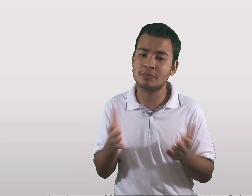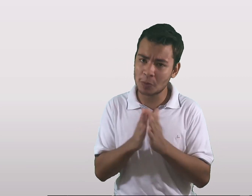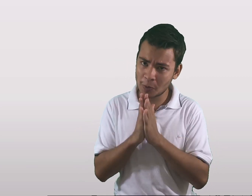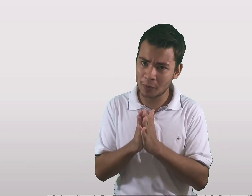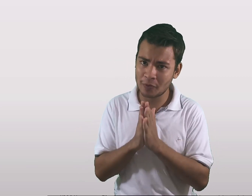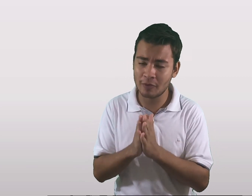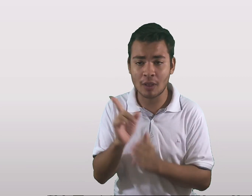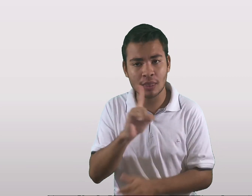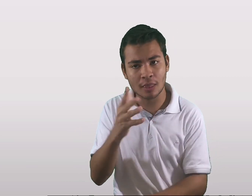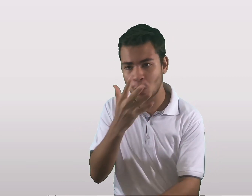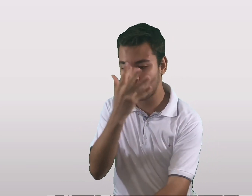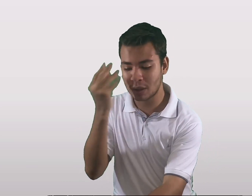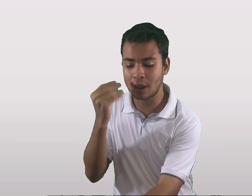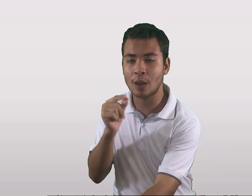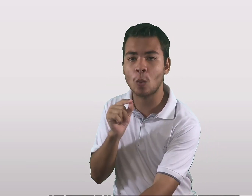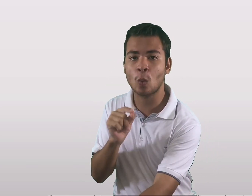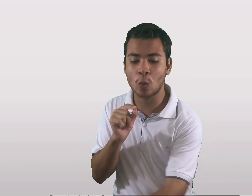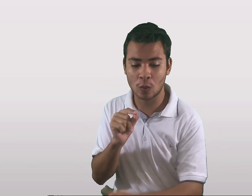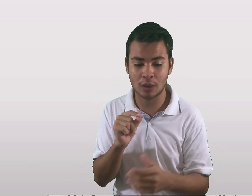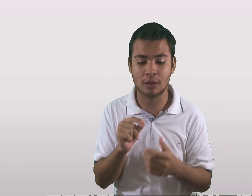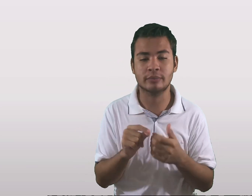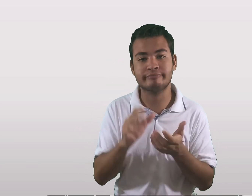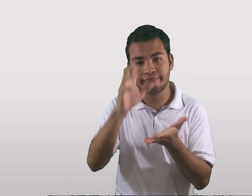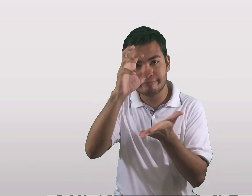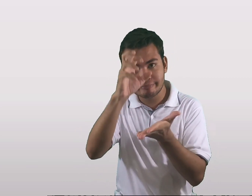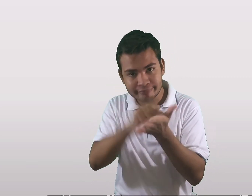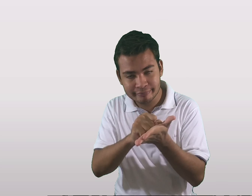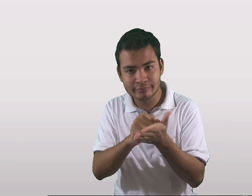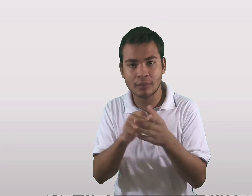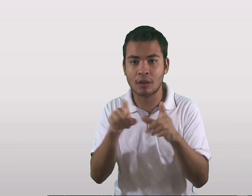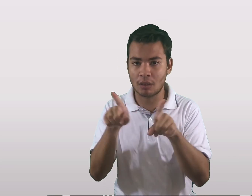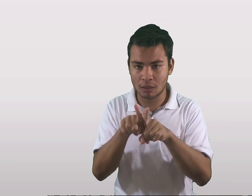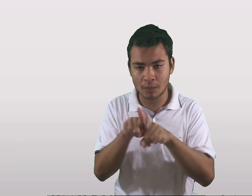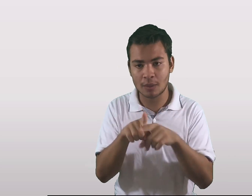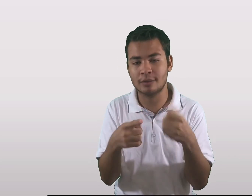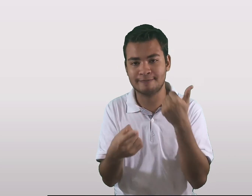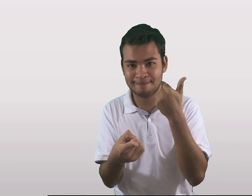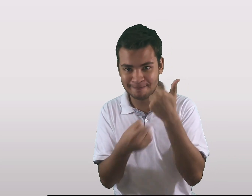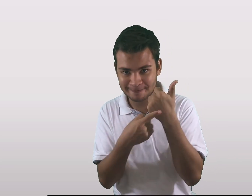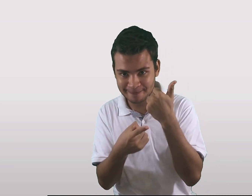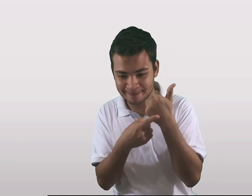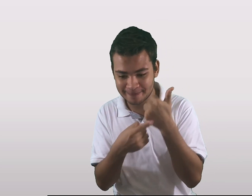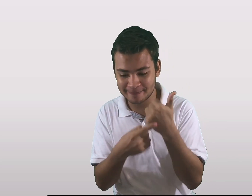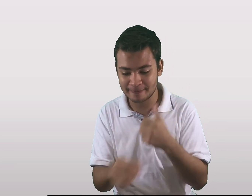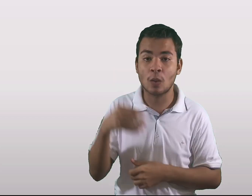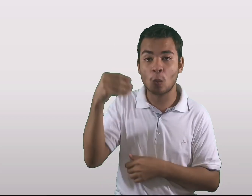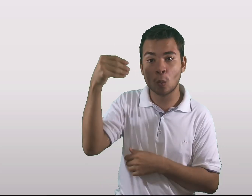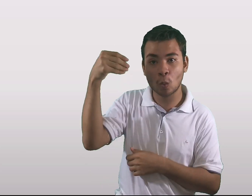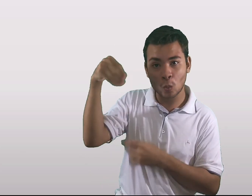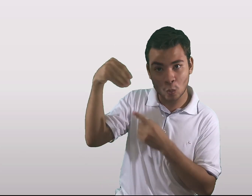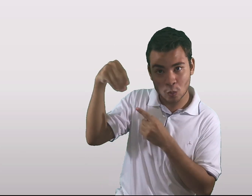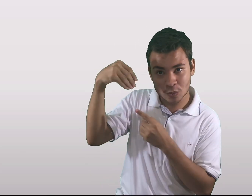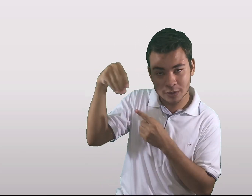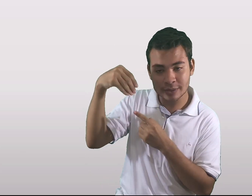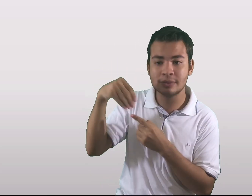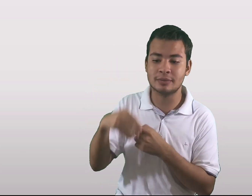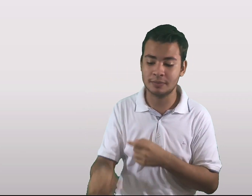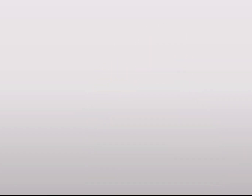Sim, não? Então, por favor, não esquece de se inscrever no canal, também deixar o seu like,